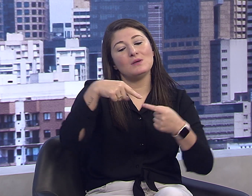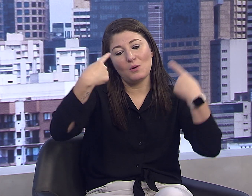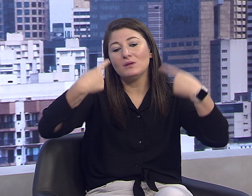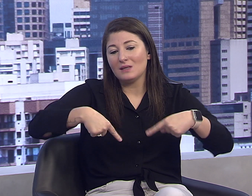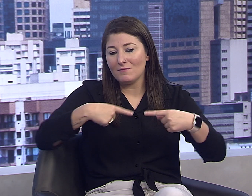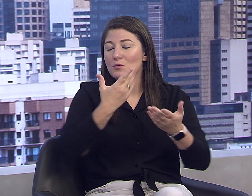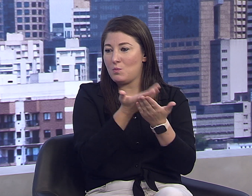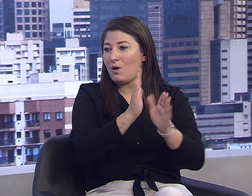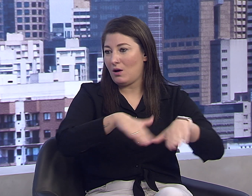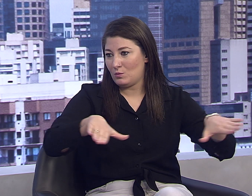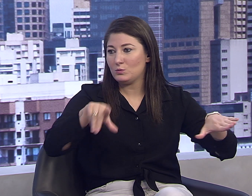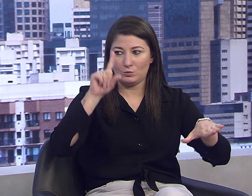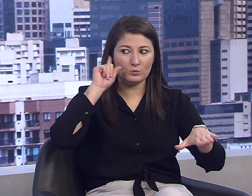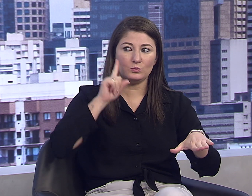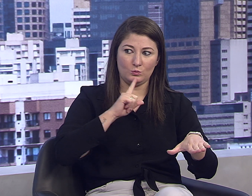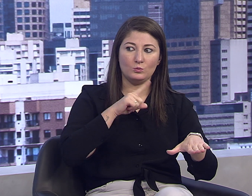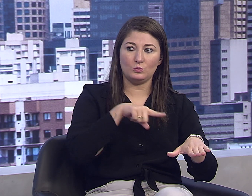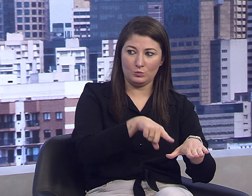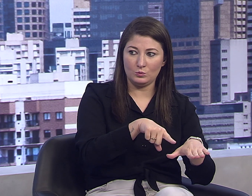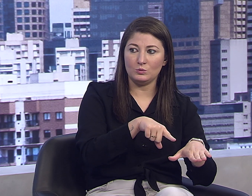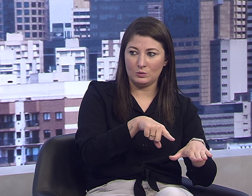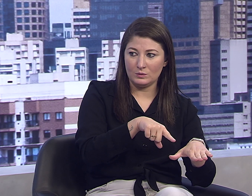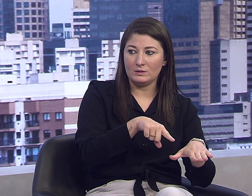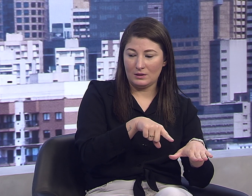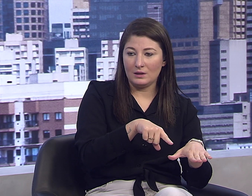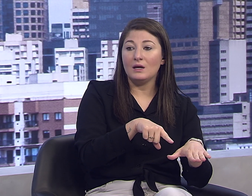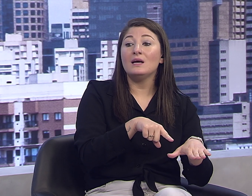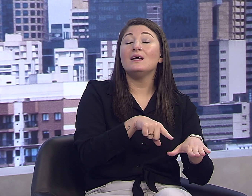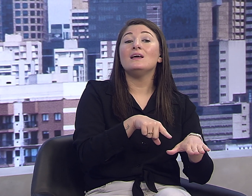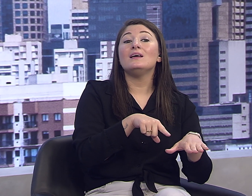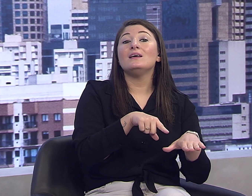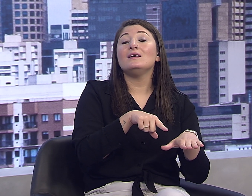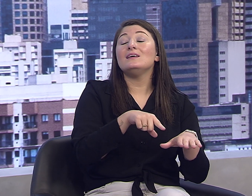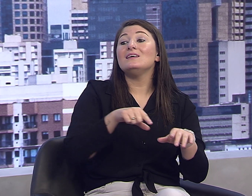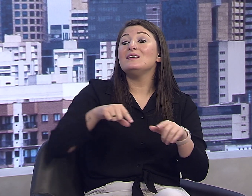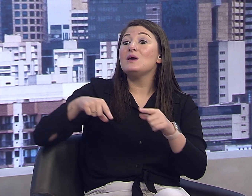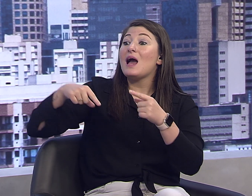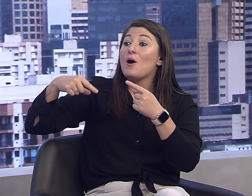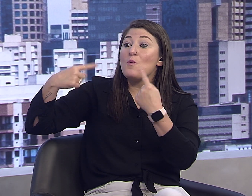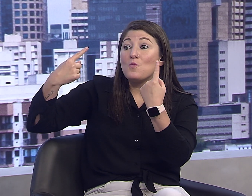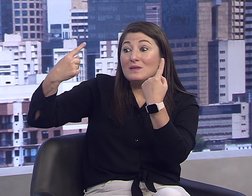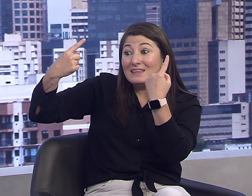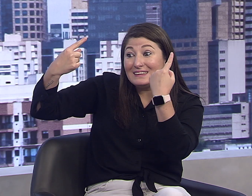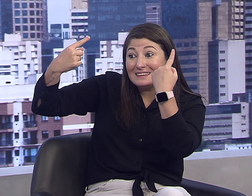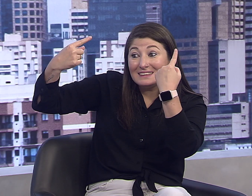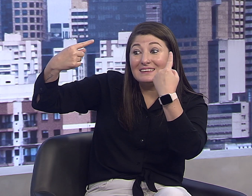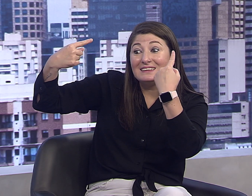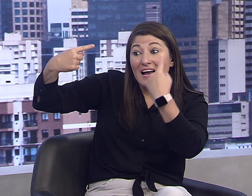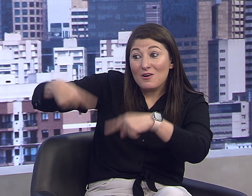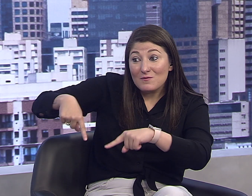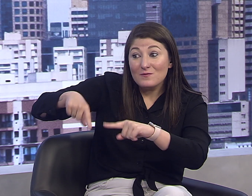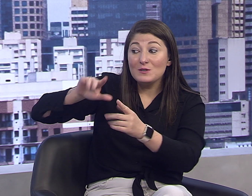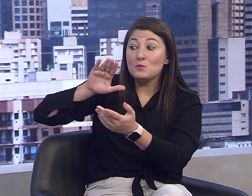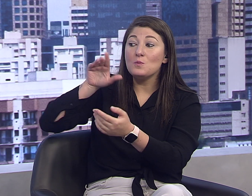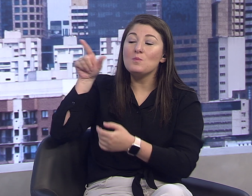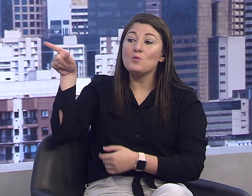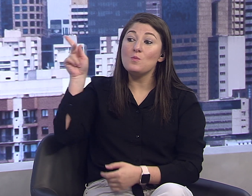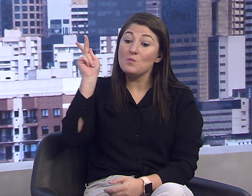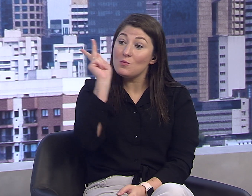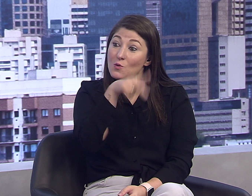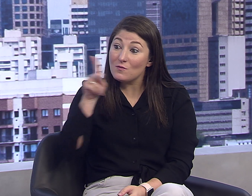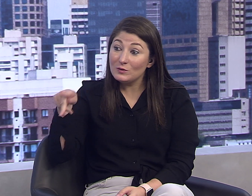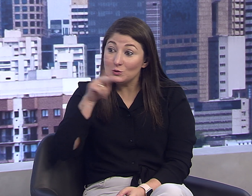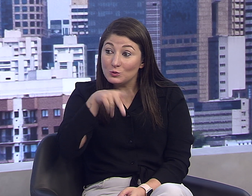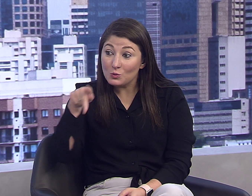entender aquela língua, mas numa idade já avançada, é difícil. Essa é a questão desafiadora